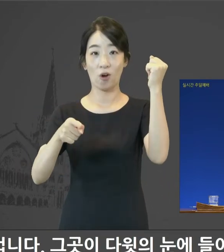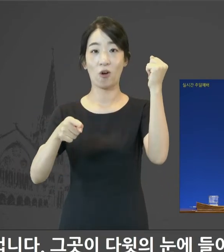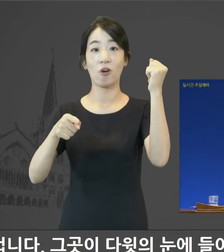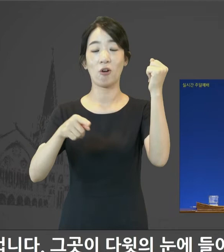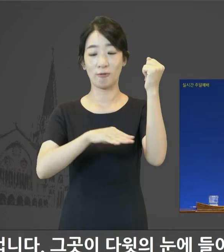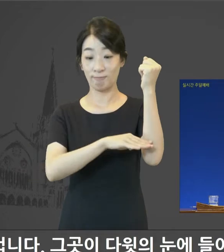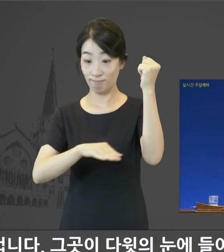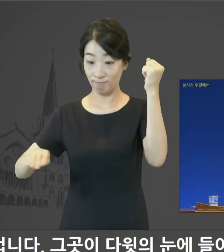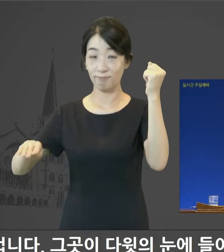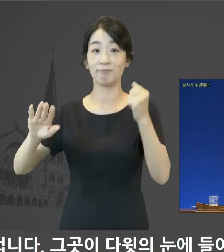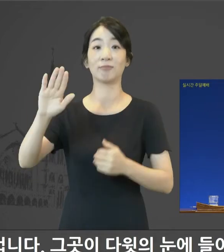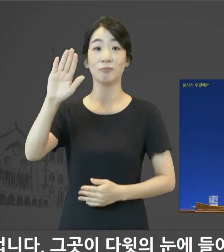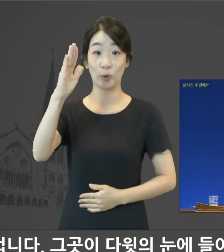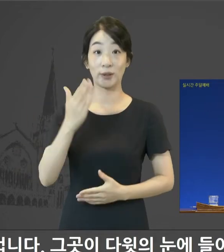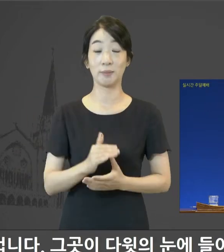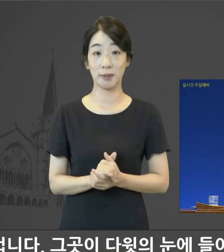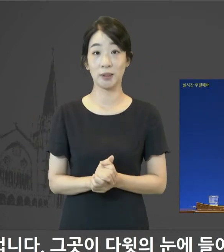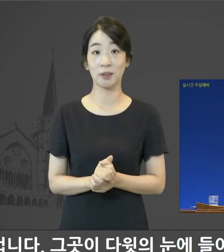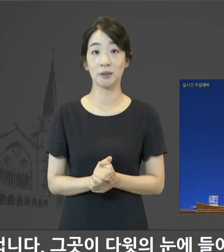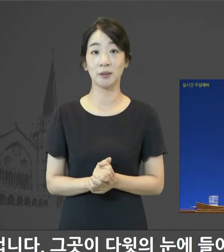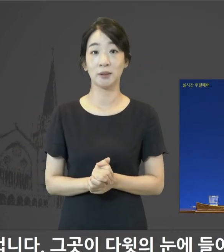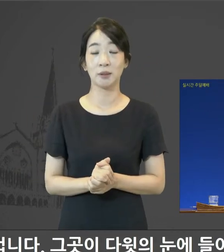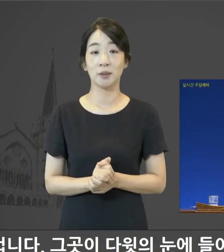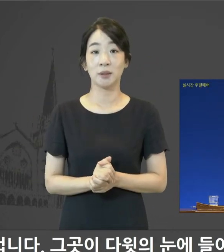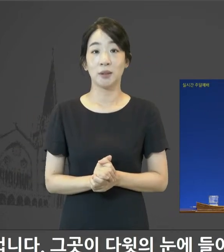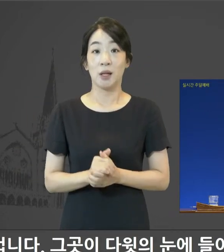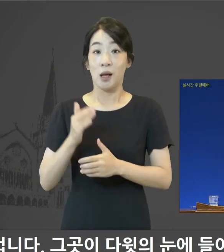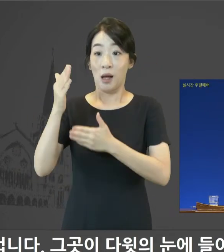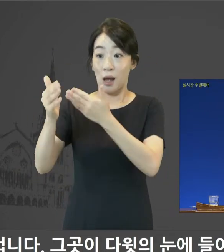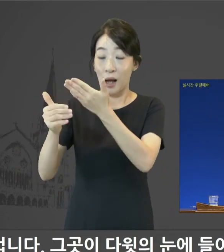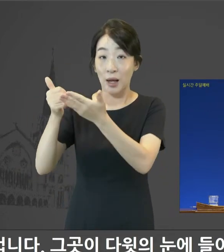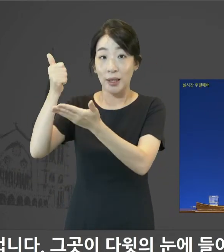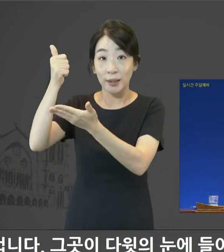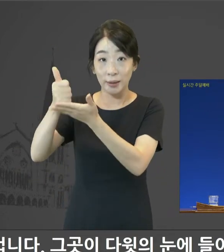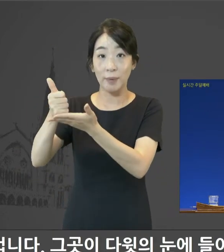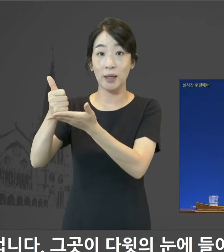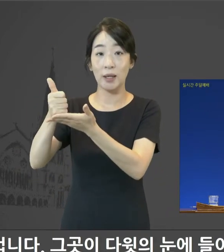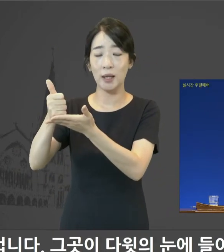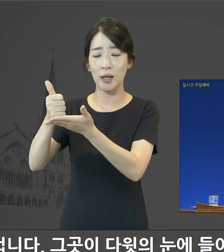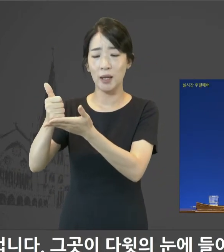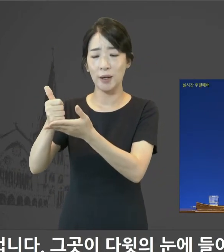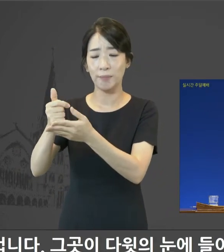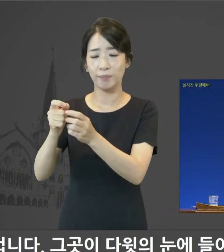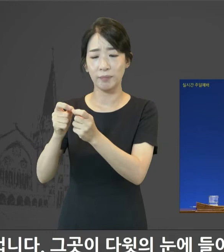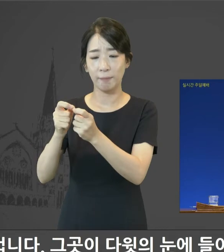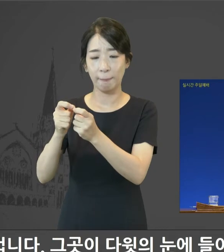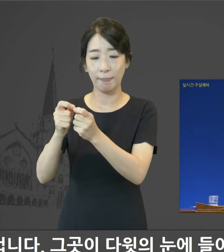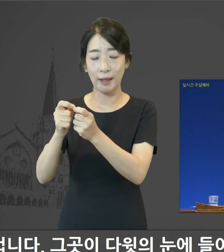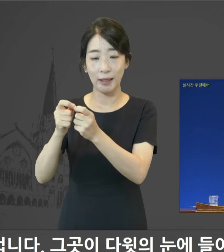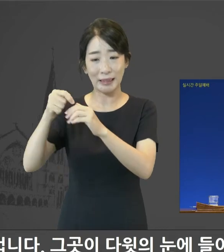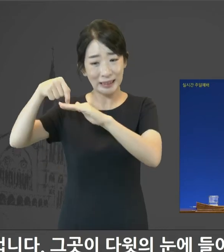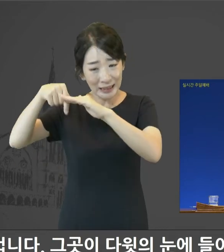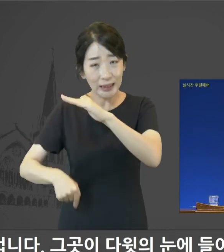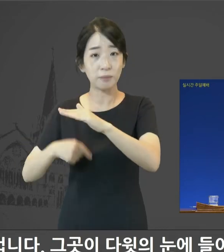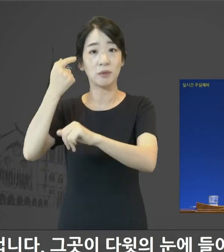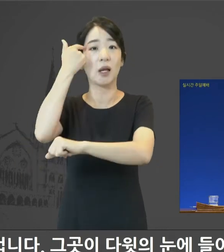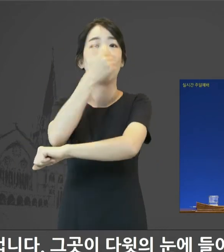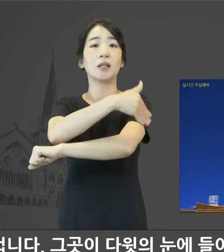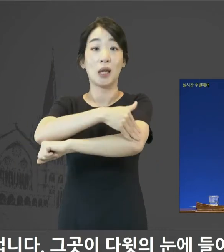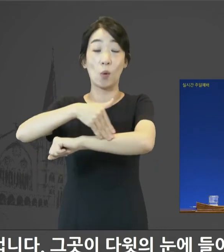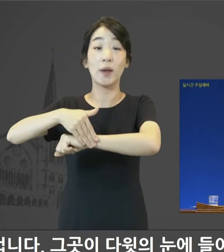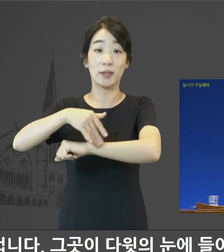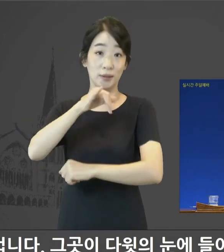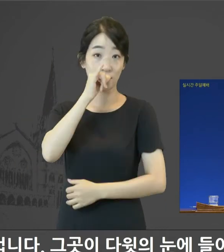정말 등이 오싹할 것 같은 하나님의 긴 계획이 담겨 있음을 우리가 알게 됩니다.